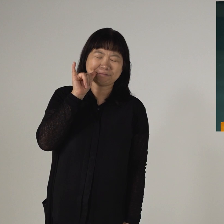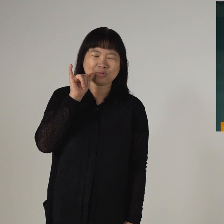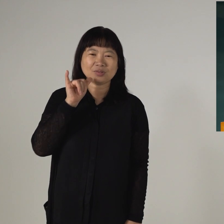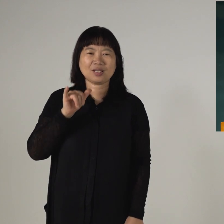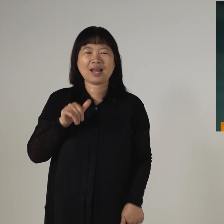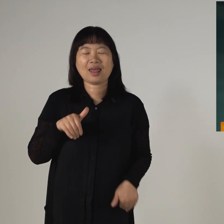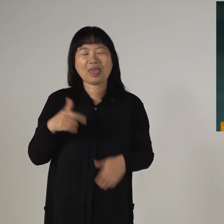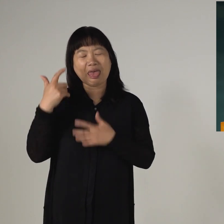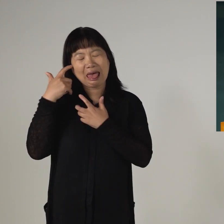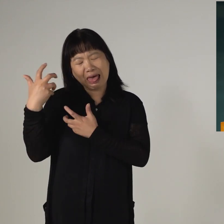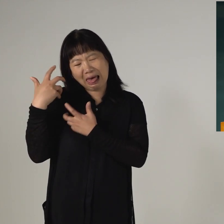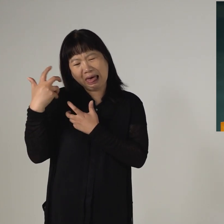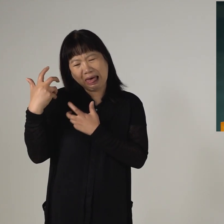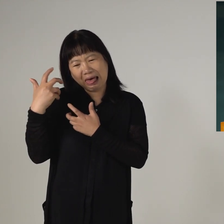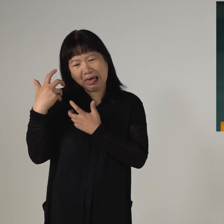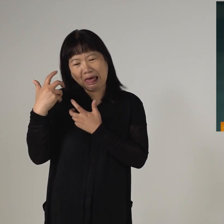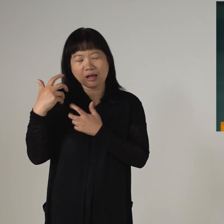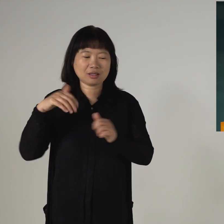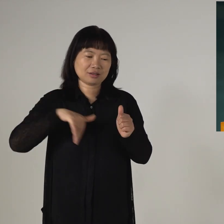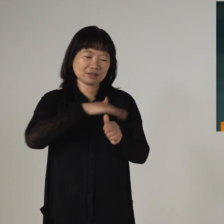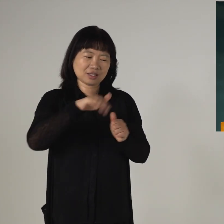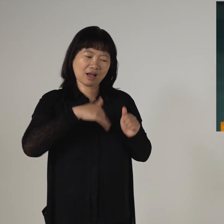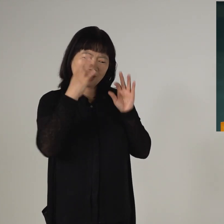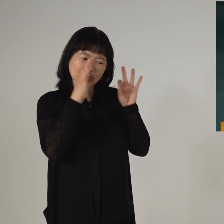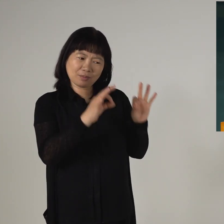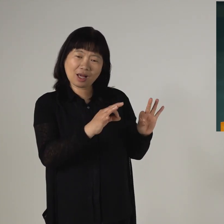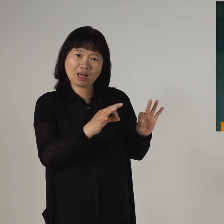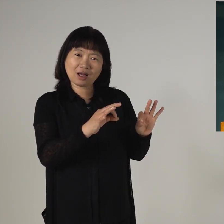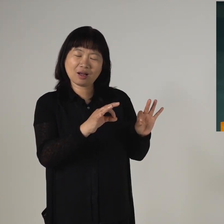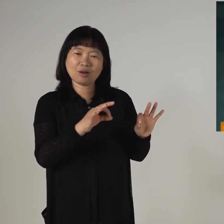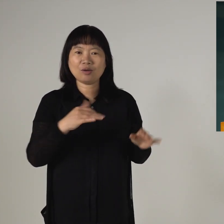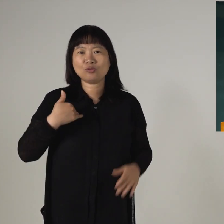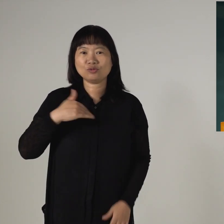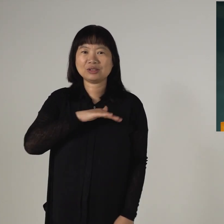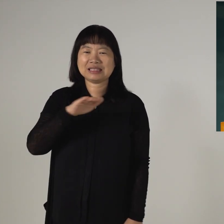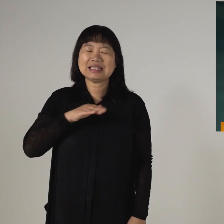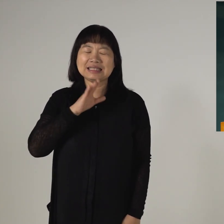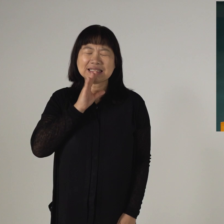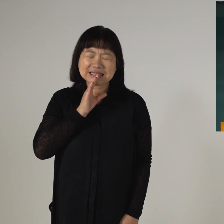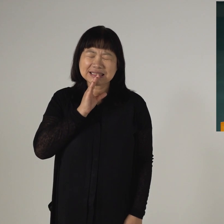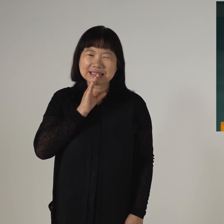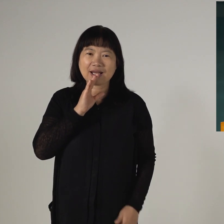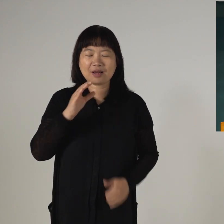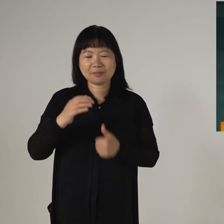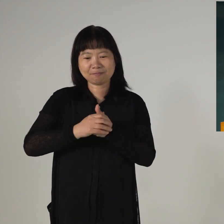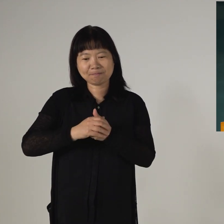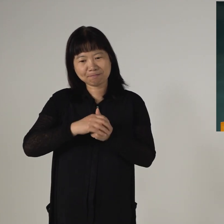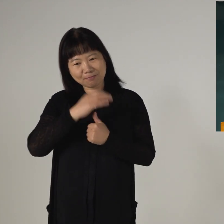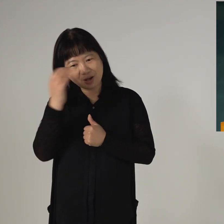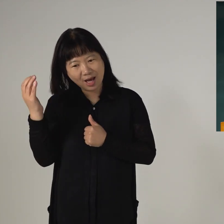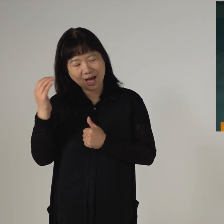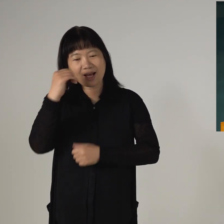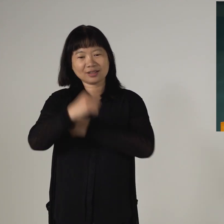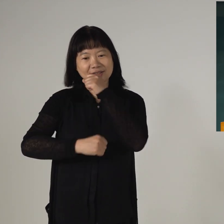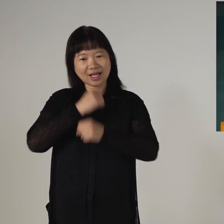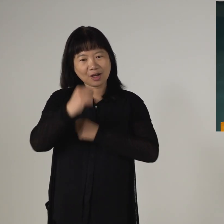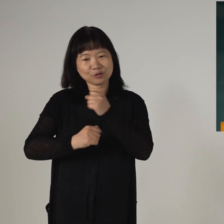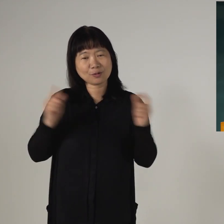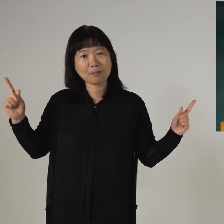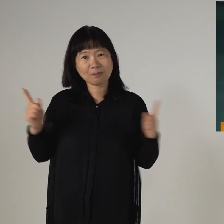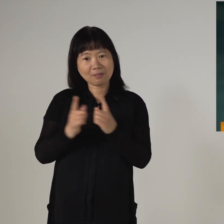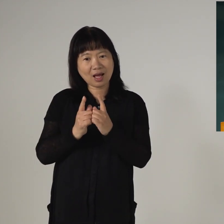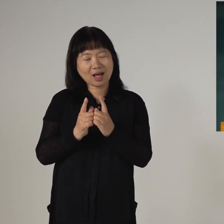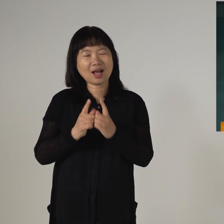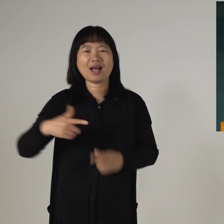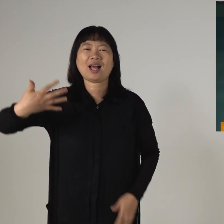있는 우리의 현실을 보면 여전히 우리는 아직 진정한 광명은 오지